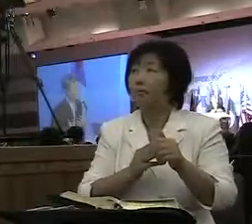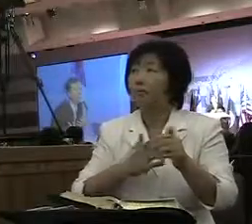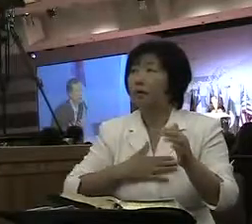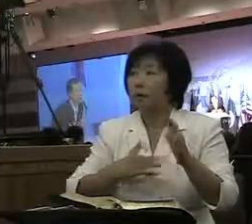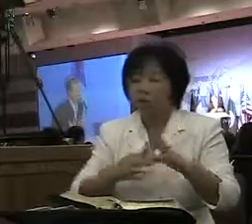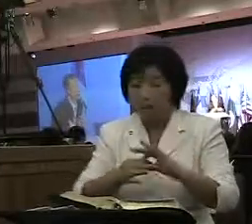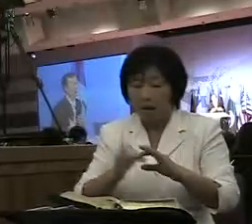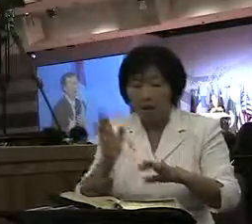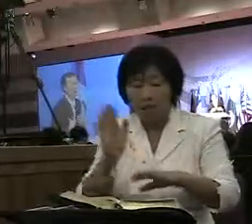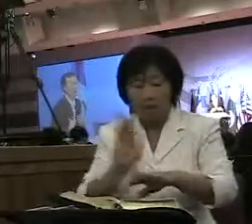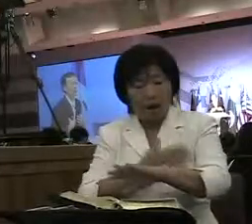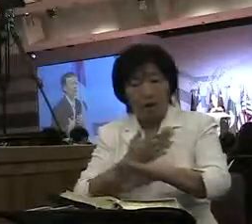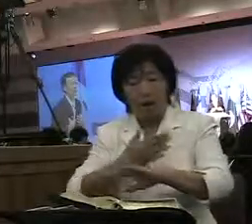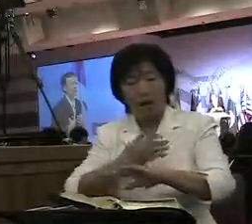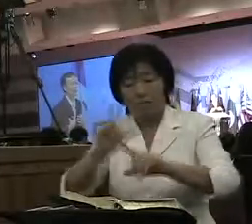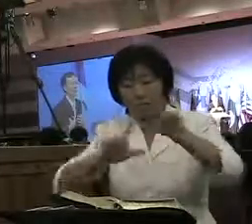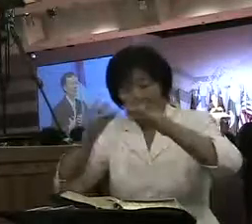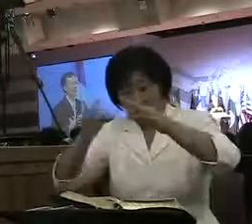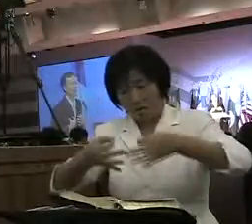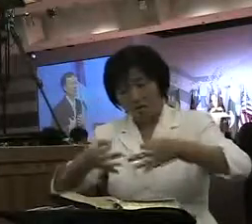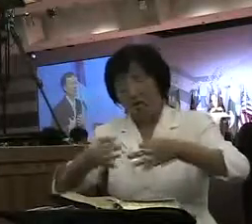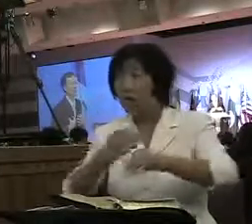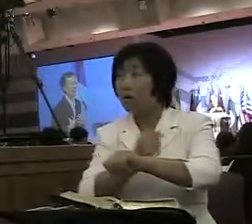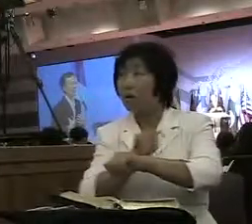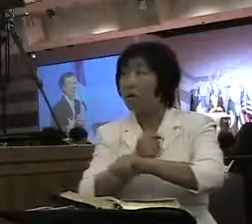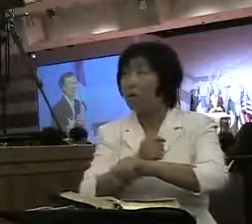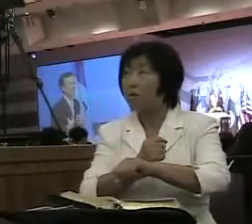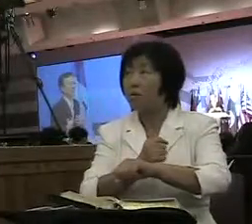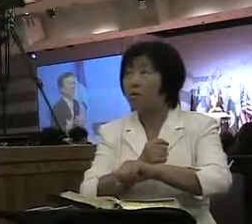나의 부정한 모습을 봐야 합니다.